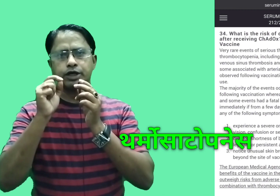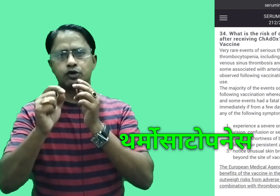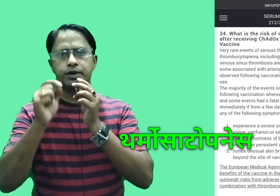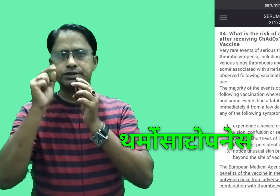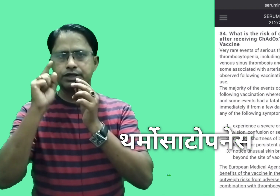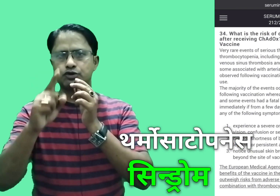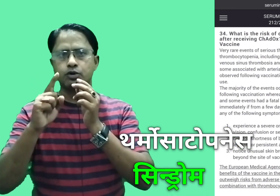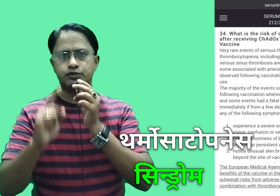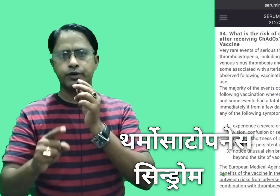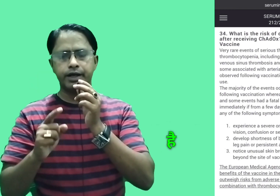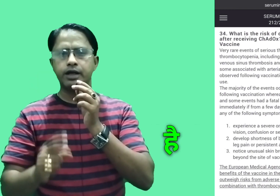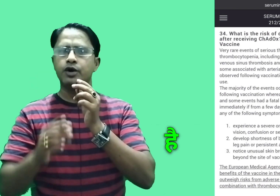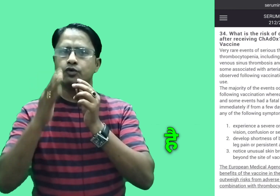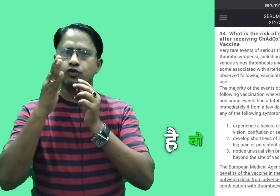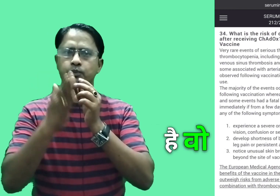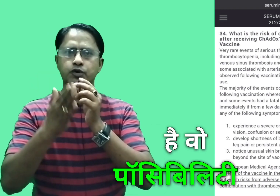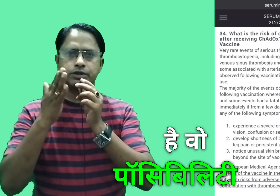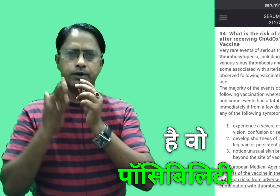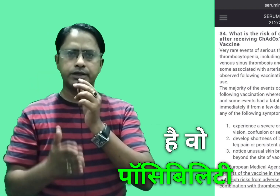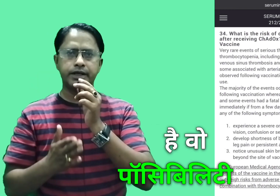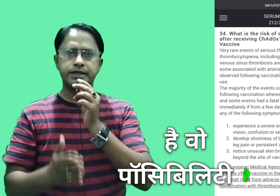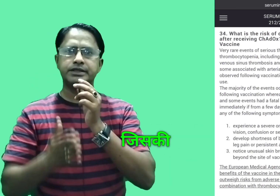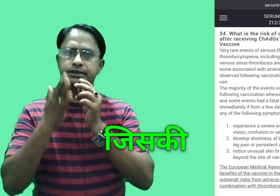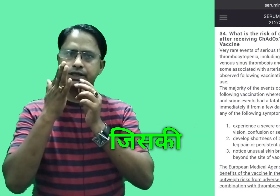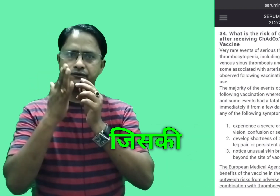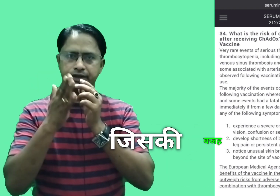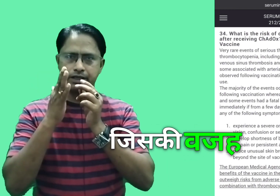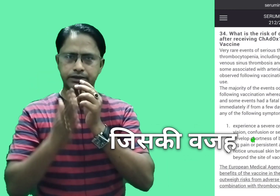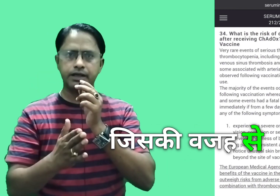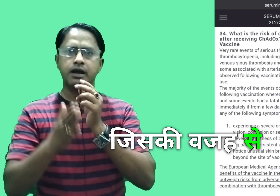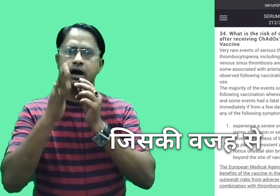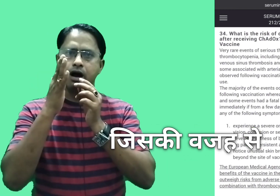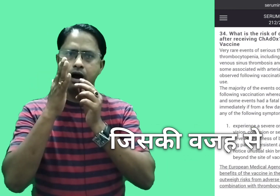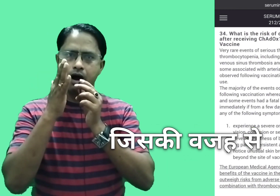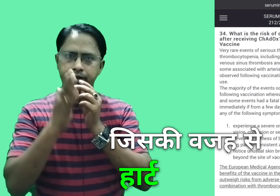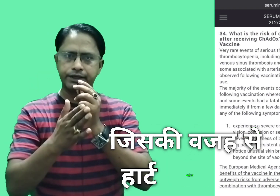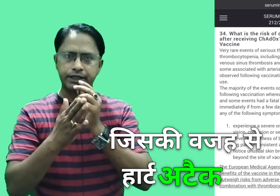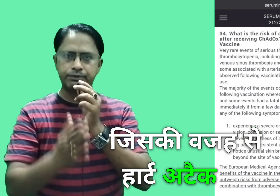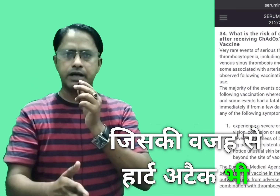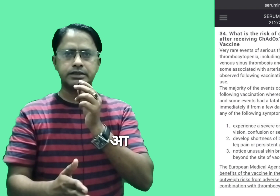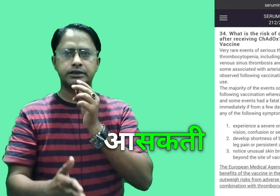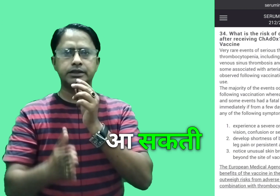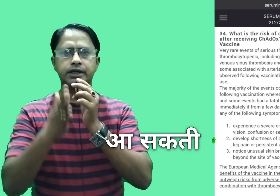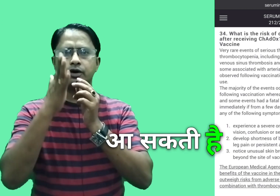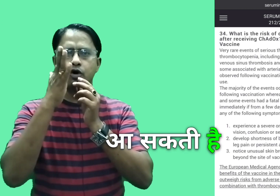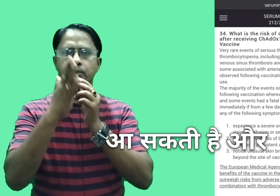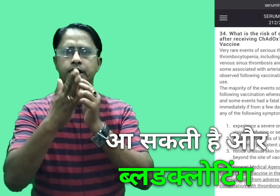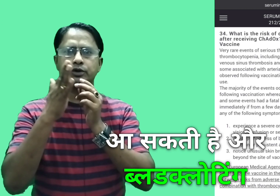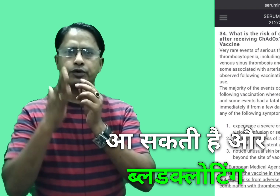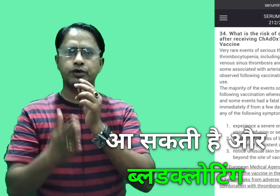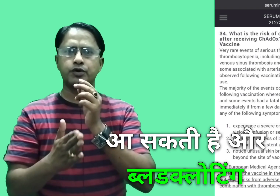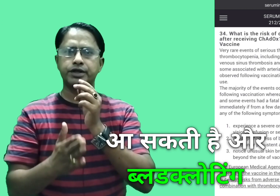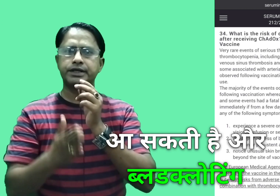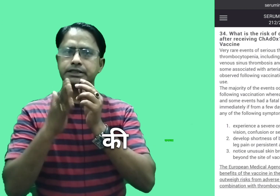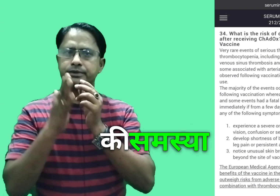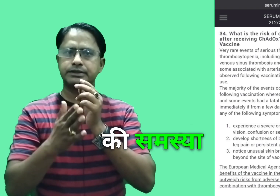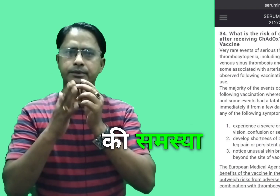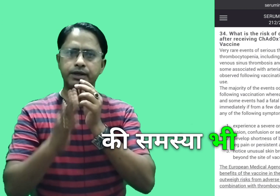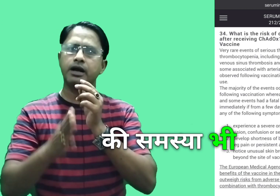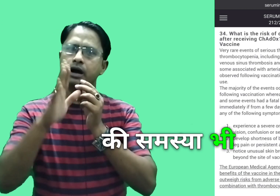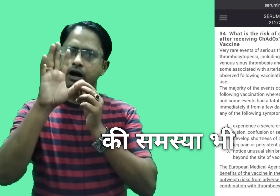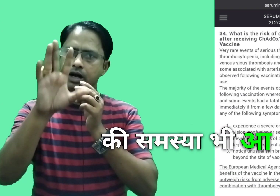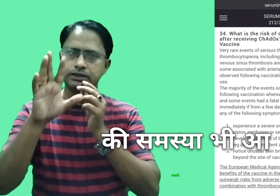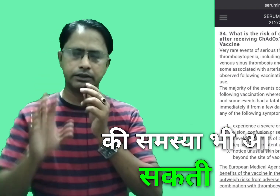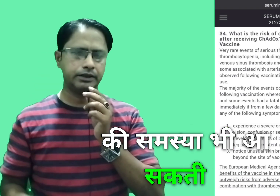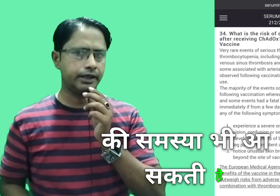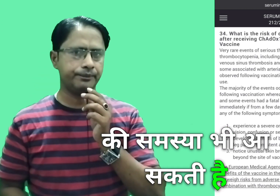थर्मोबायोसिस थर्मोसाइटोपेनिया सिंड्रोम जो है वो पॉसिबिलिटी है, जिसकी वजह से हार्ट अटैक भी आ सकती है और ब्लड क्लॉटिंग की समस्या